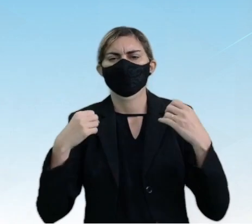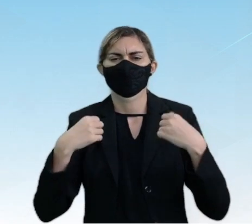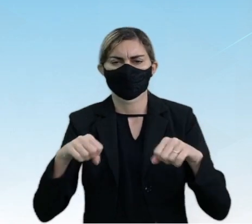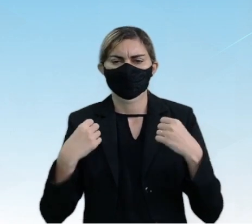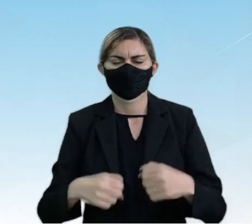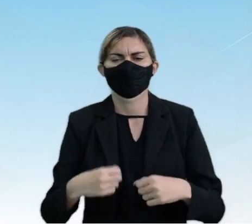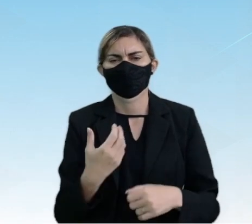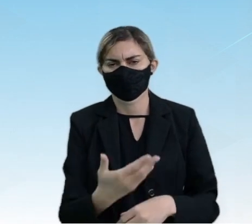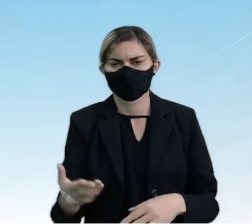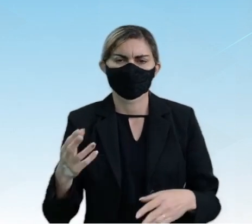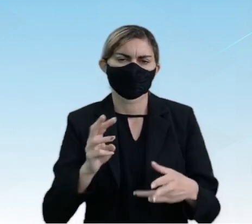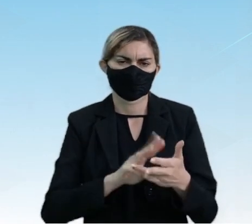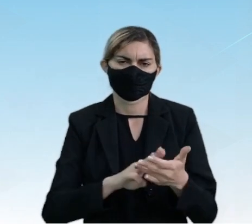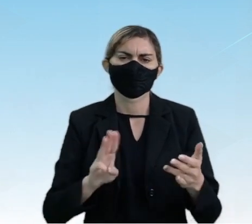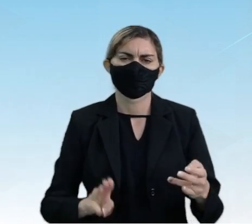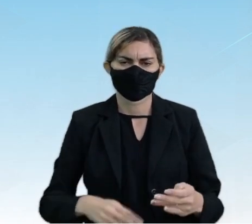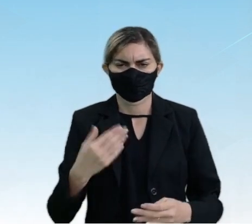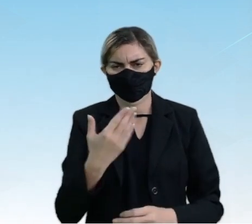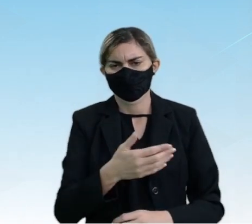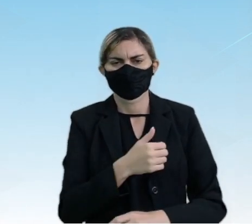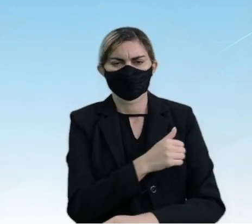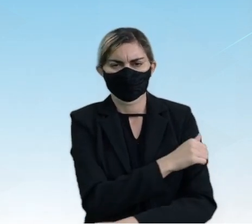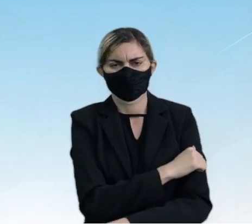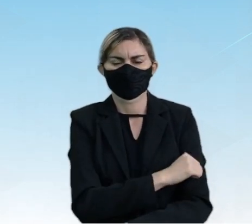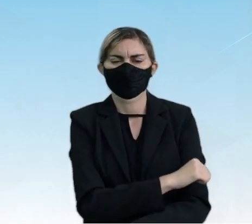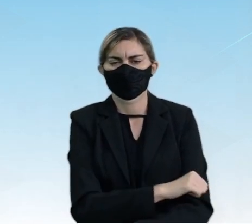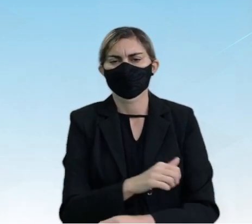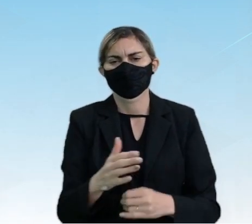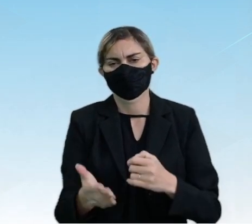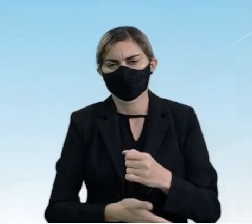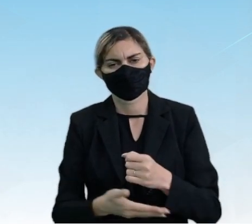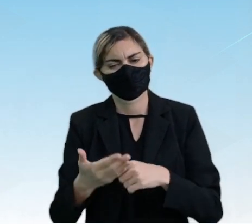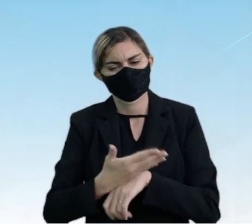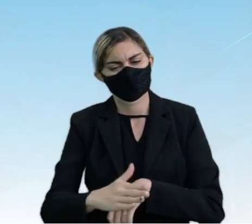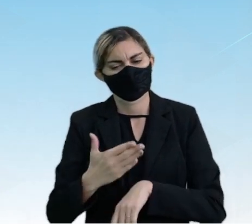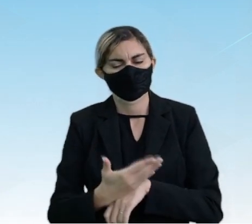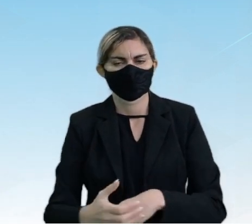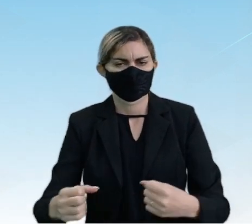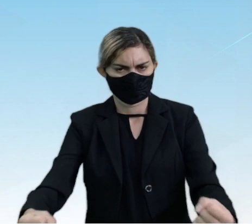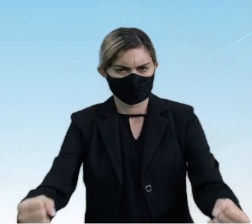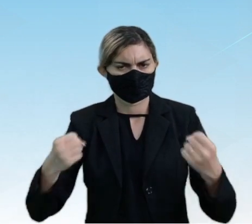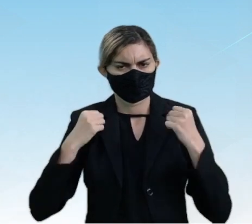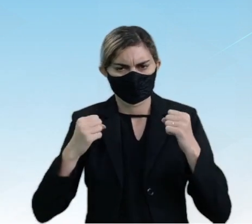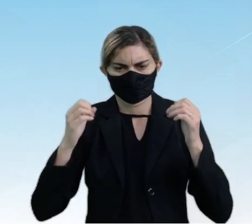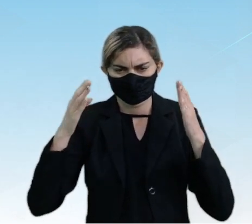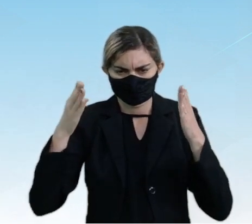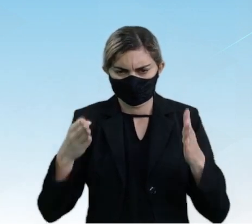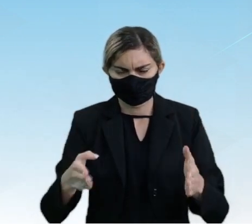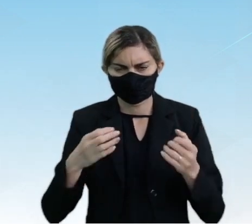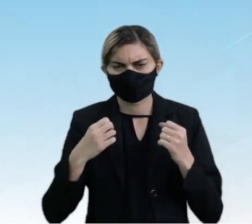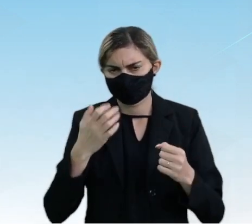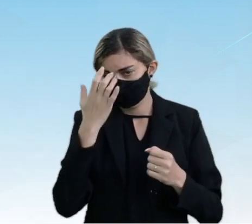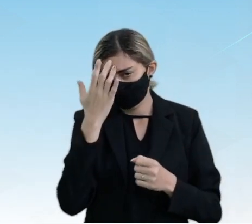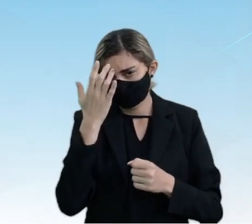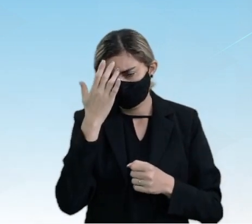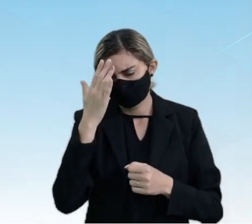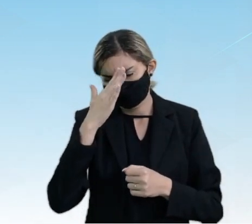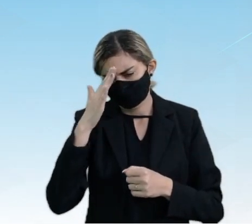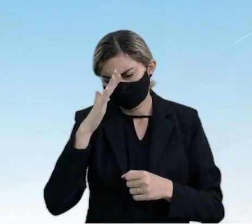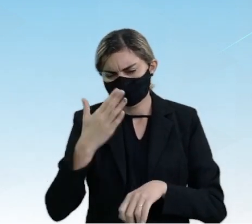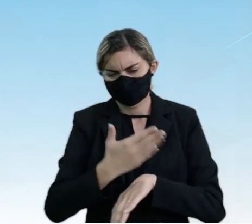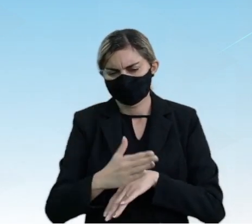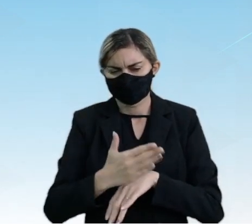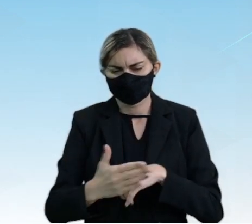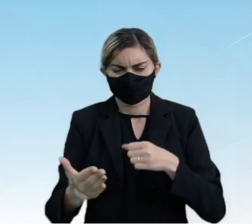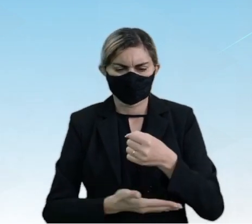geralmente desse método sueco, né? Então, basicamente, eles eram exercícios que eram simétricos, né, e de fácil compreensão. Você executava